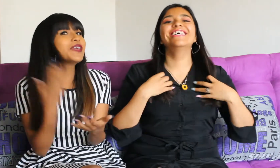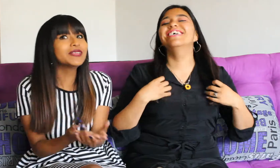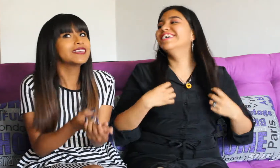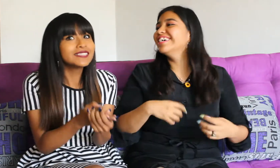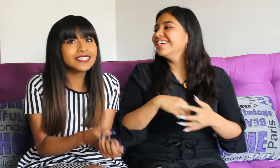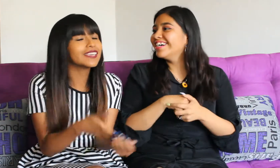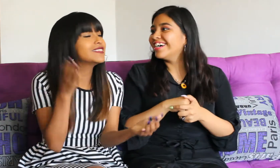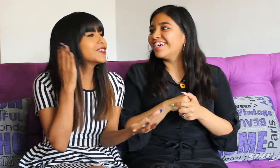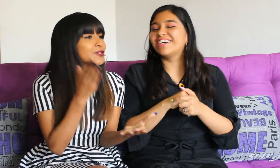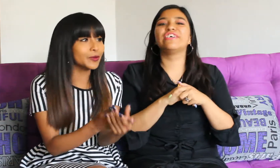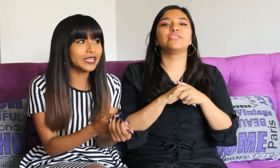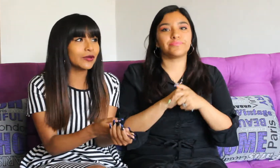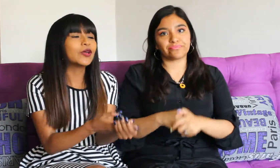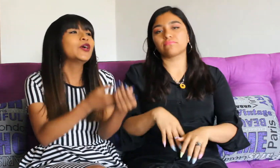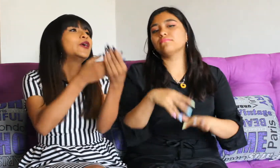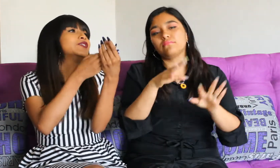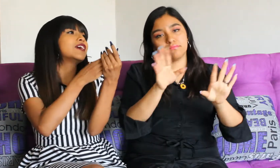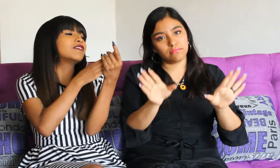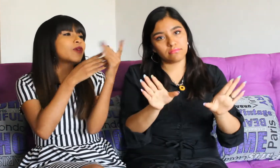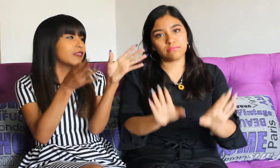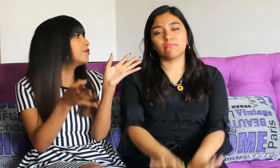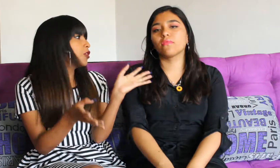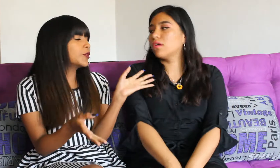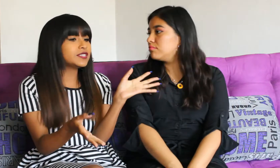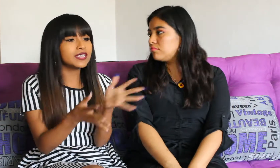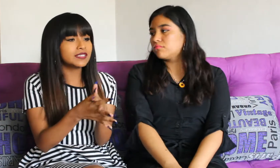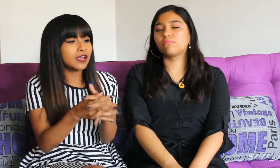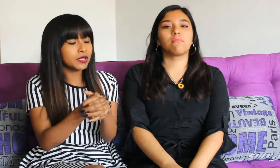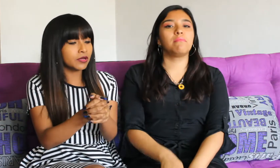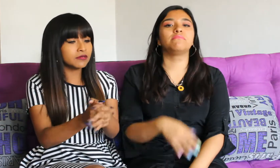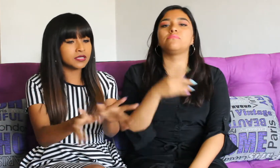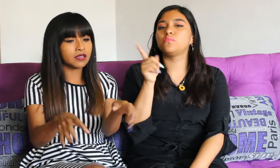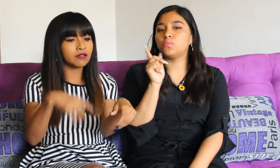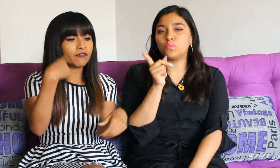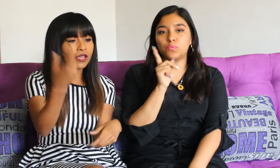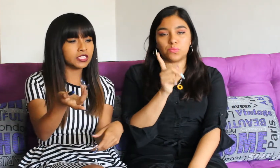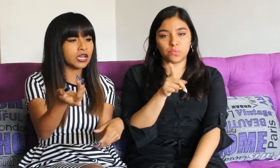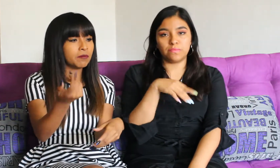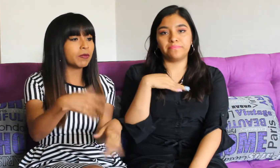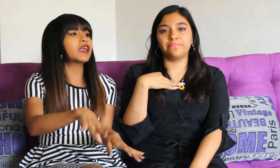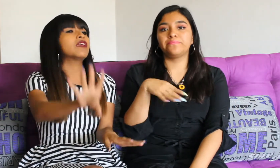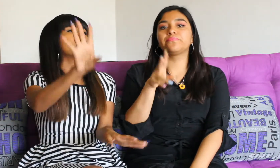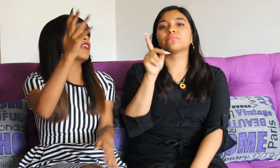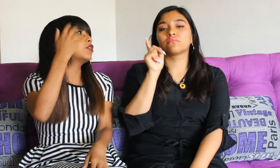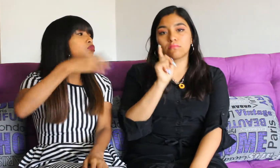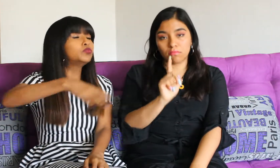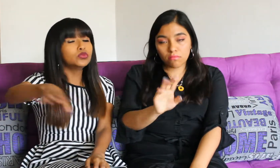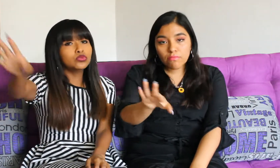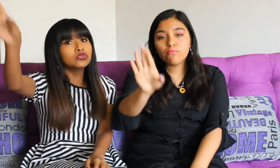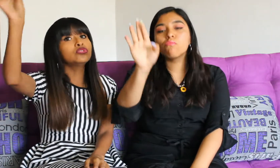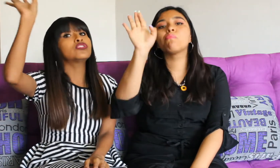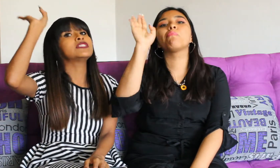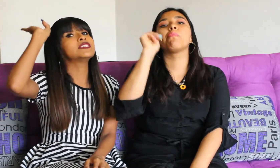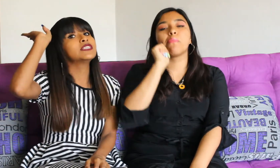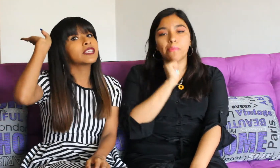Obviamente sí, quédese con su boleto. O sea, no han, como decía Stavi, no han anunciado fecha, pero en algún punto del siguiente